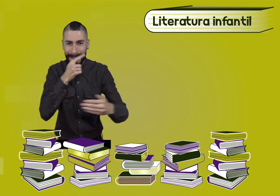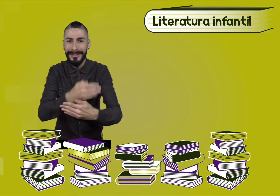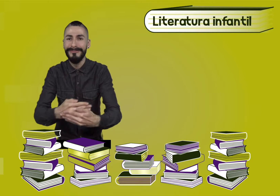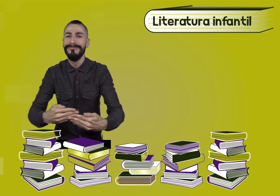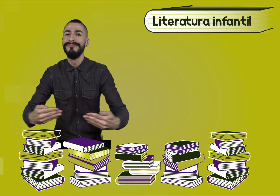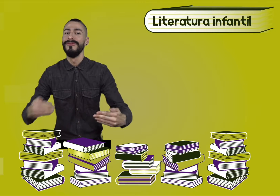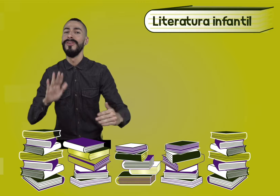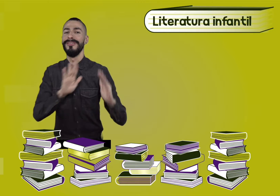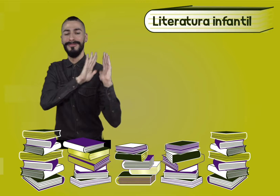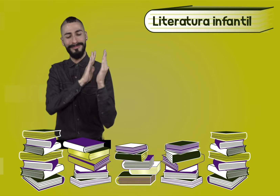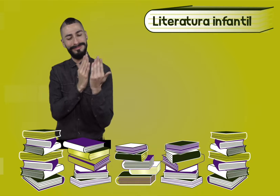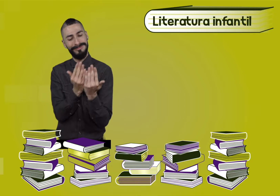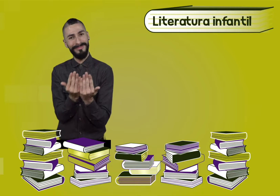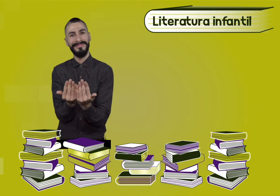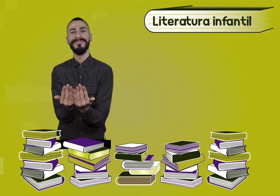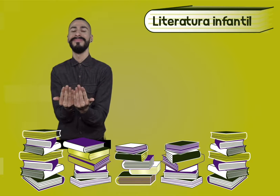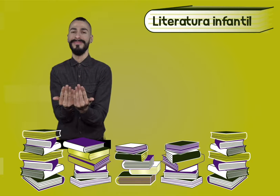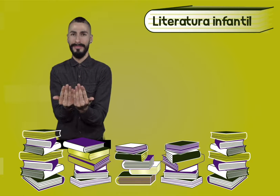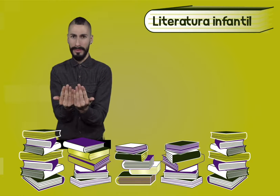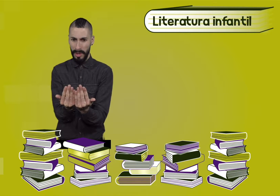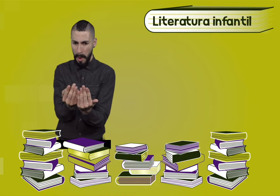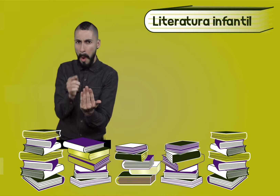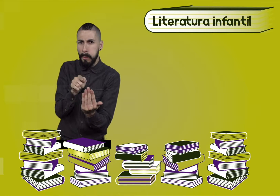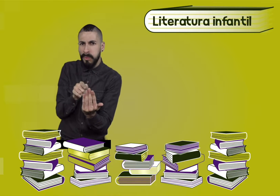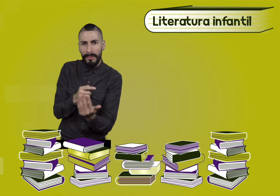infancia, la cual se conoce como literatura infantil.